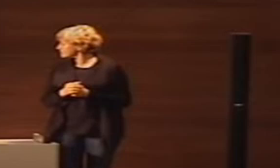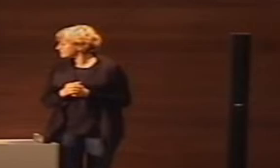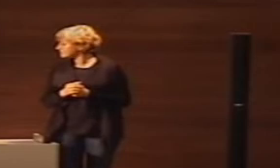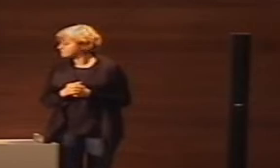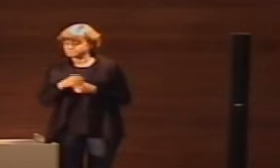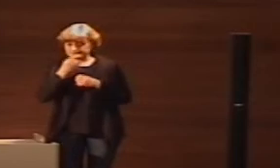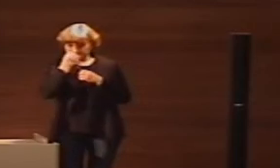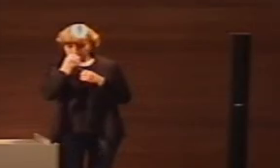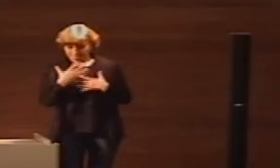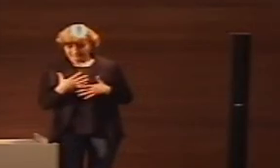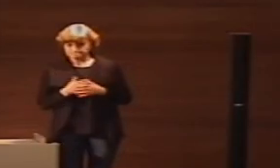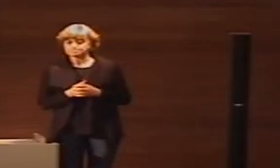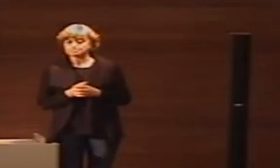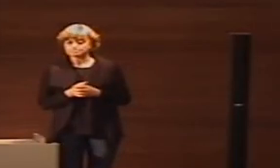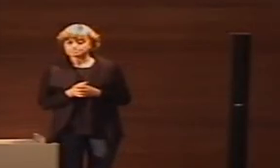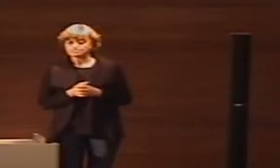Bien,